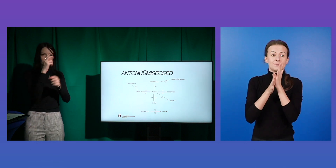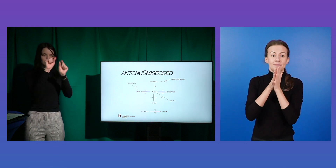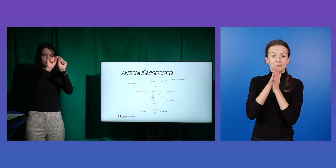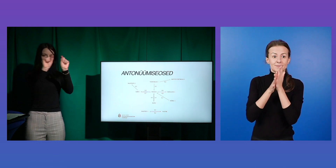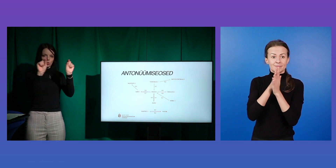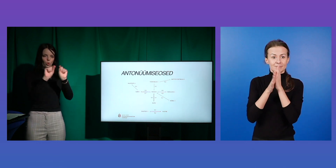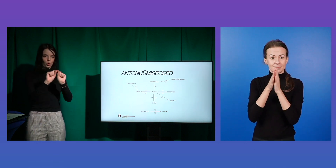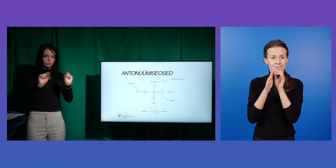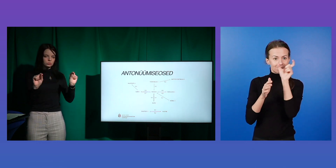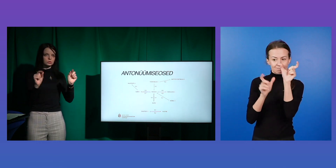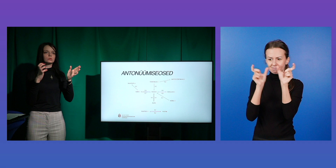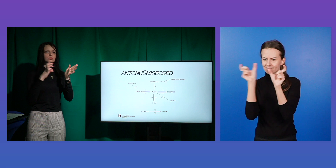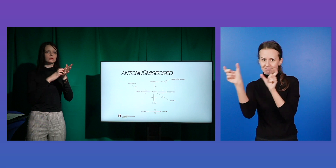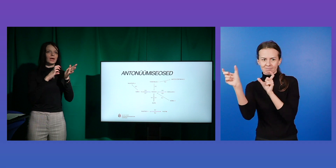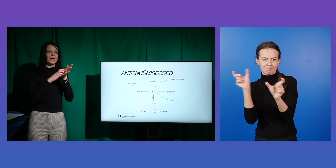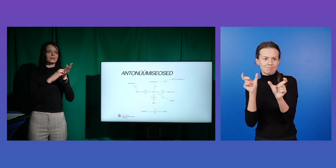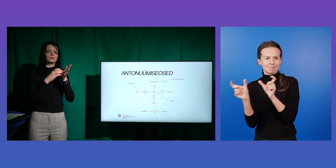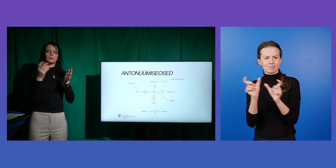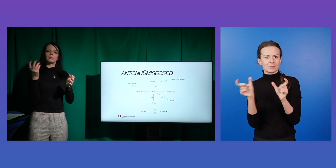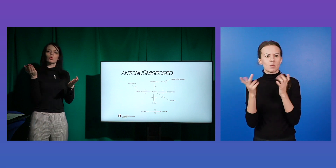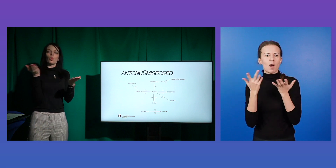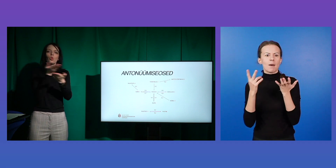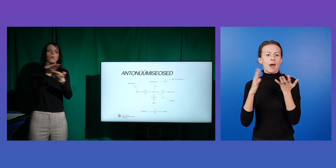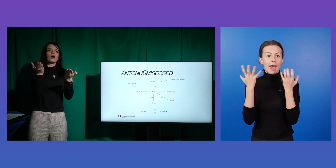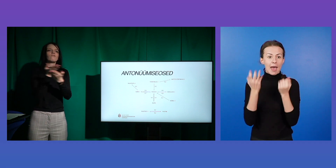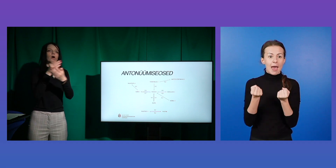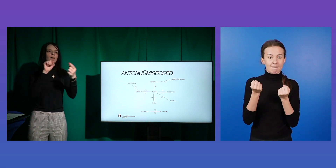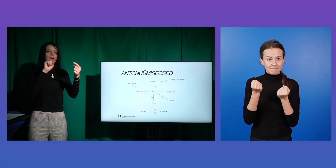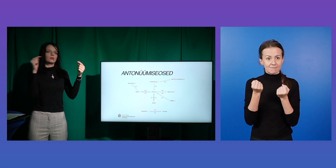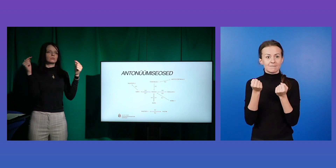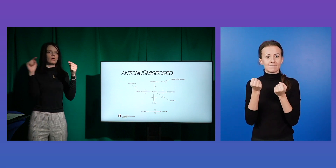Et need kaks erinevat nagu viibet,